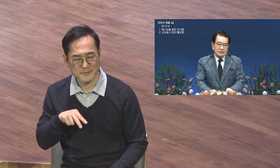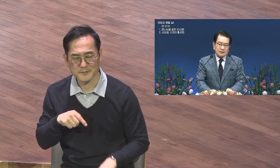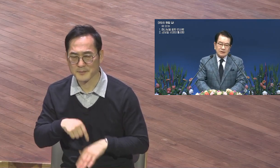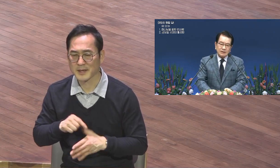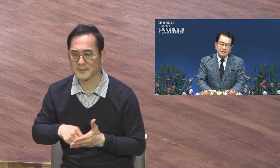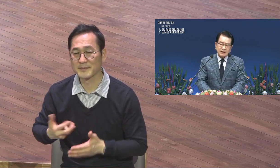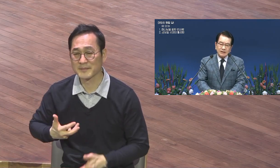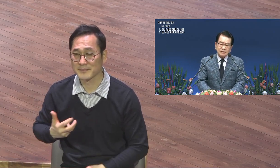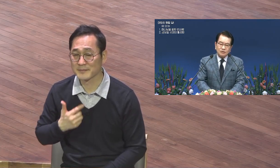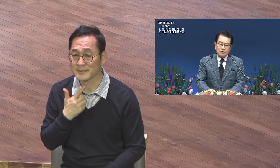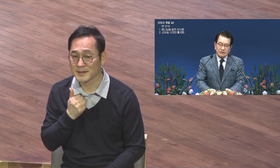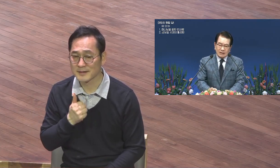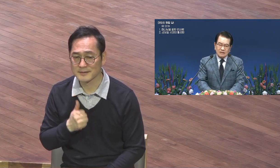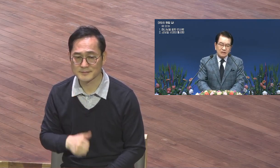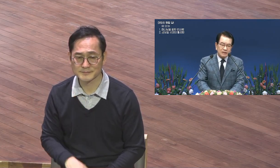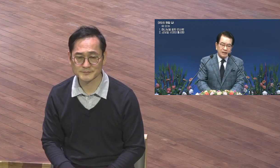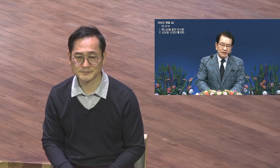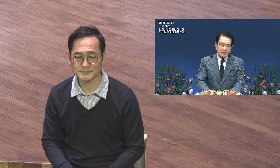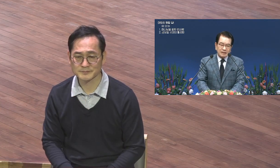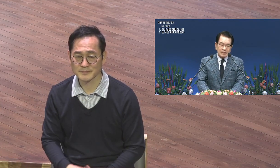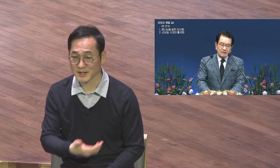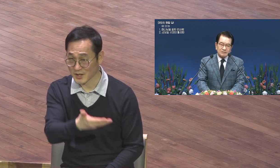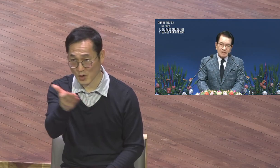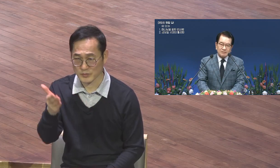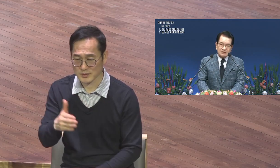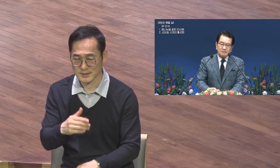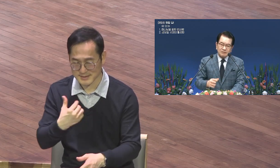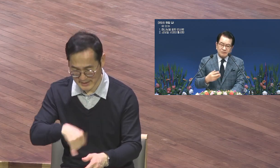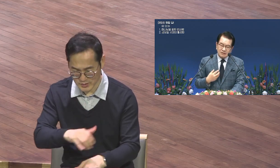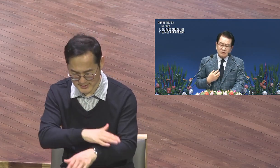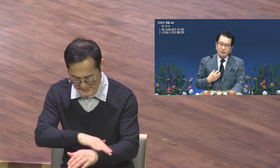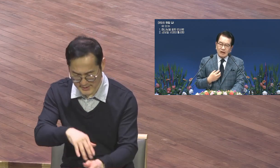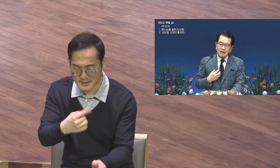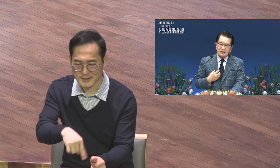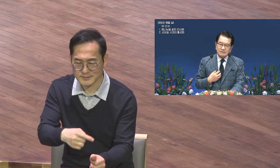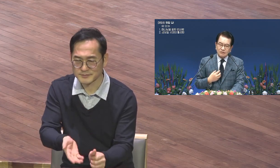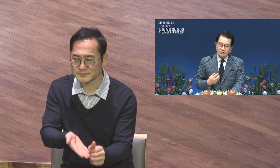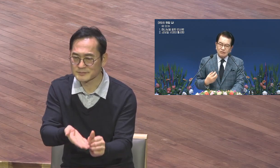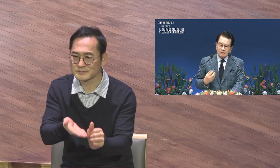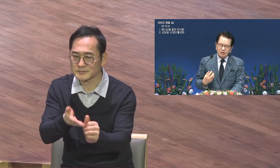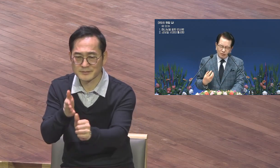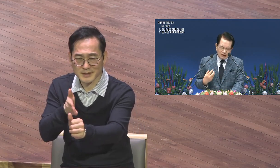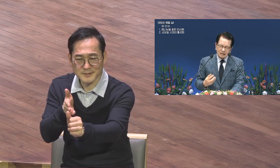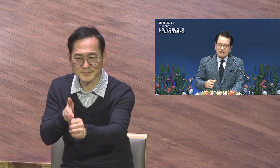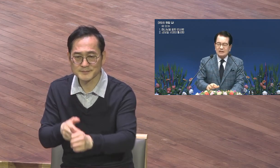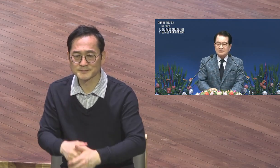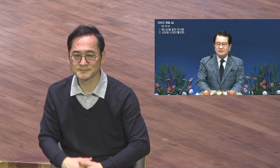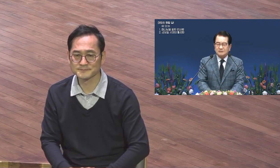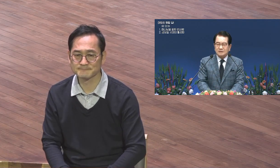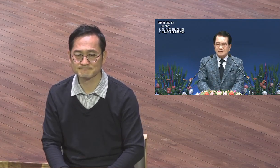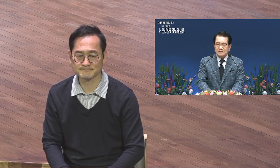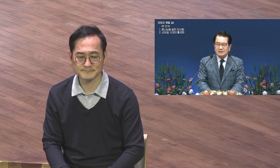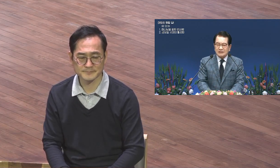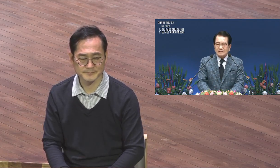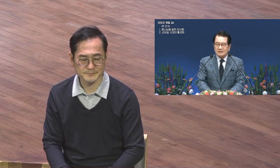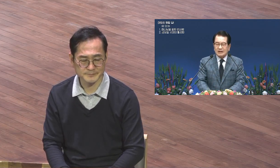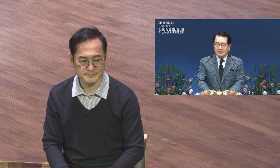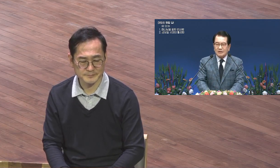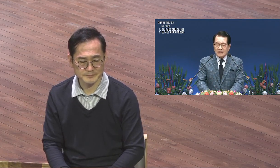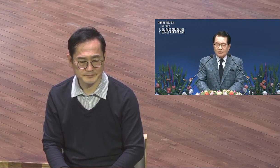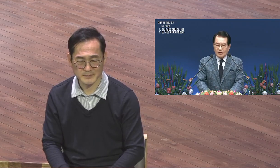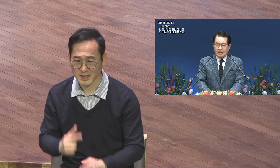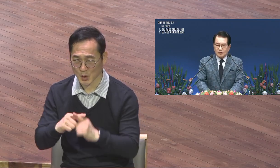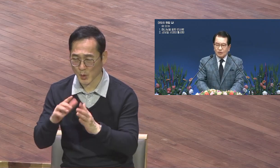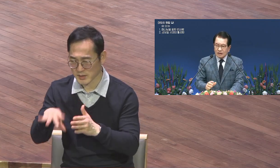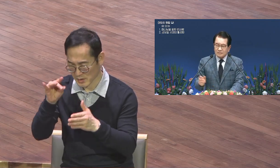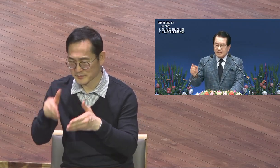여러분들은 이렇게 체계적으로 잘 그렇게 가르치기 바랍니다. 저도 한이 있지만 유 목사님도 똑같은 한이 있어요.